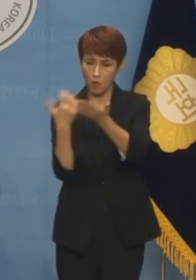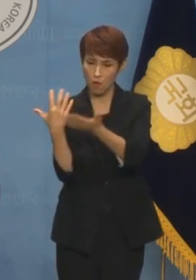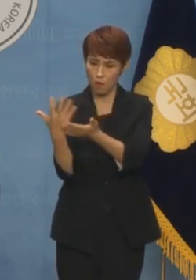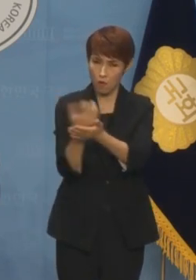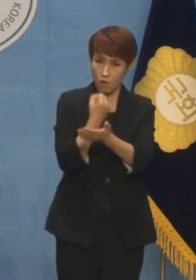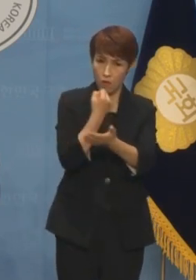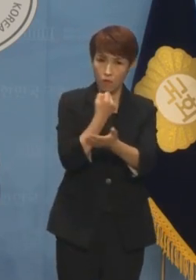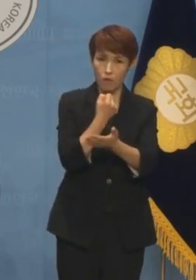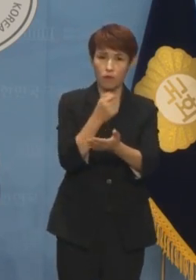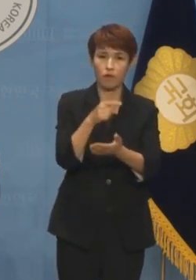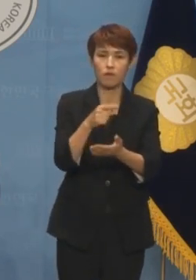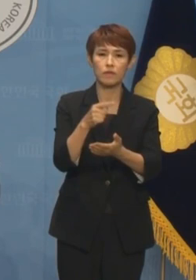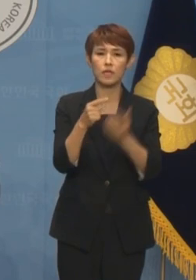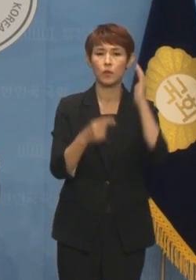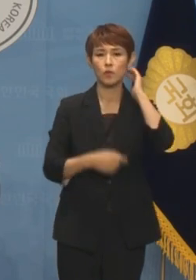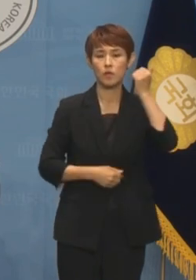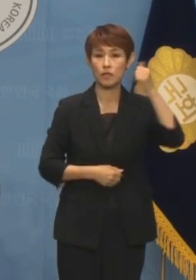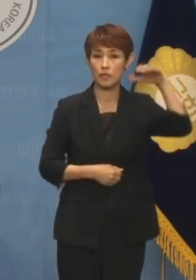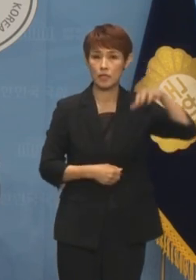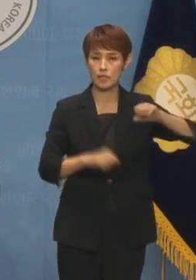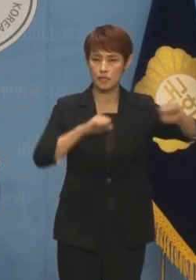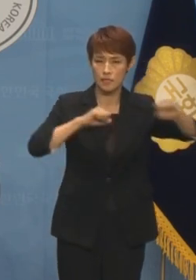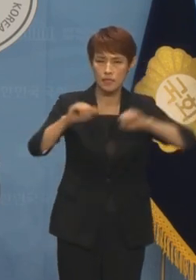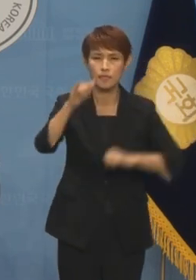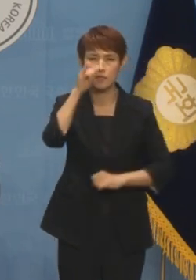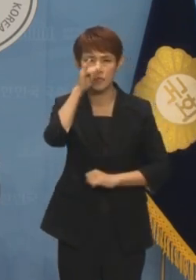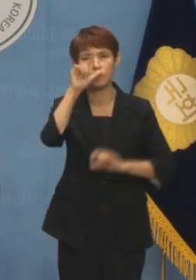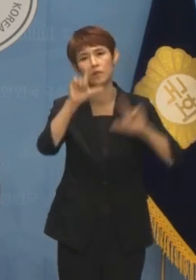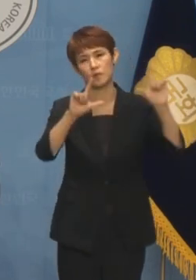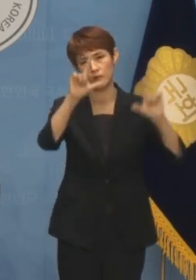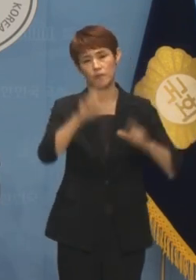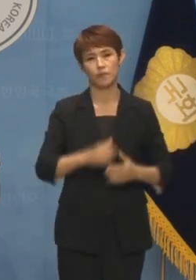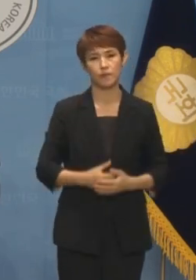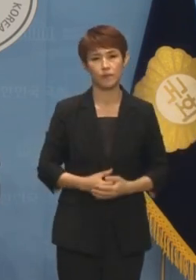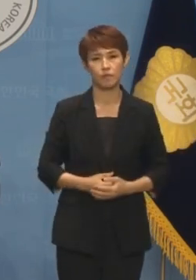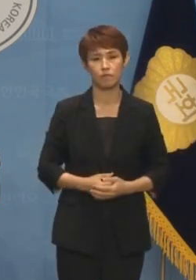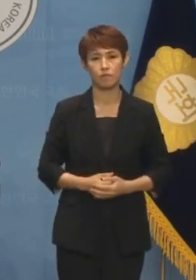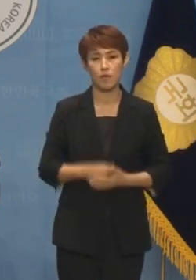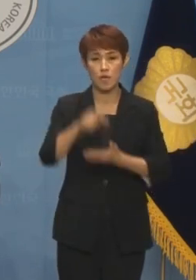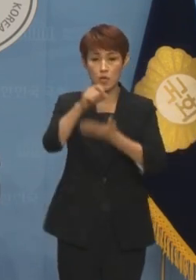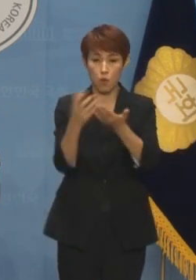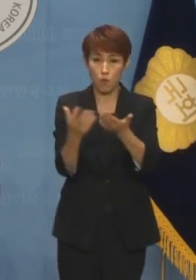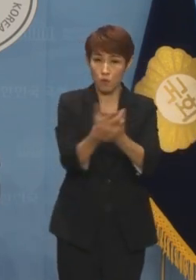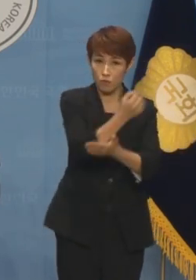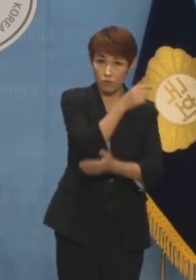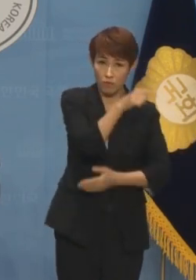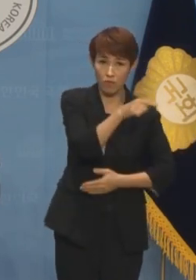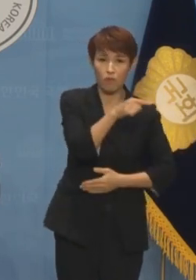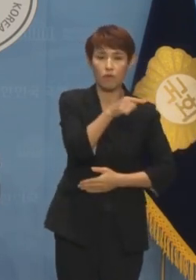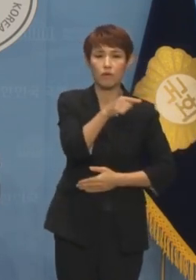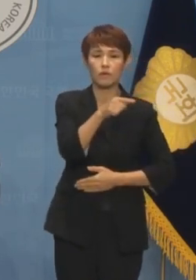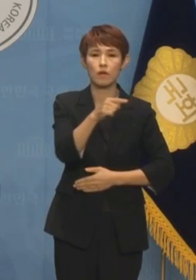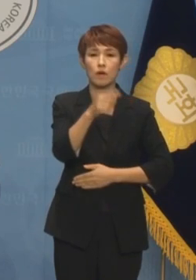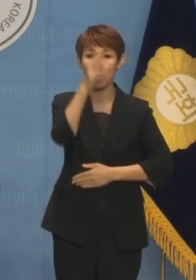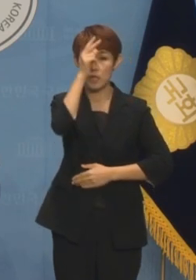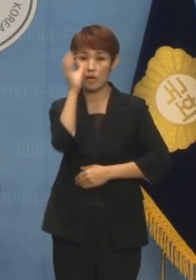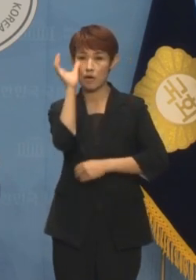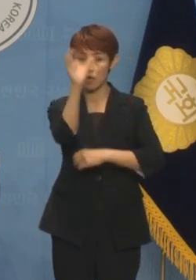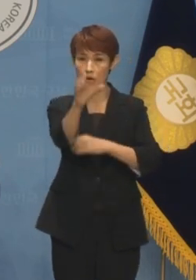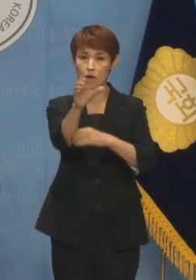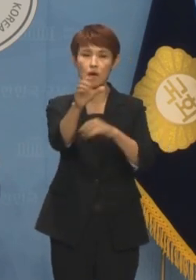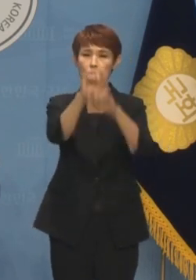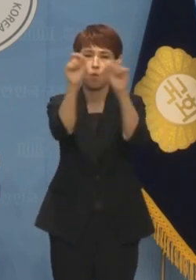대해 대통령실이 적극 나선 것입니다. 기록 회수는 단순히 이첩 보류를